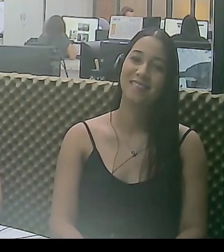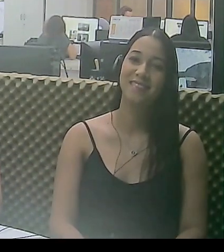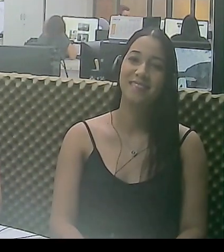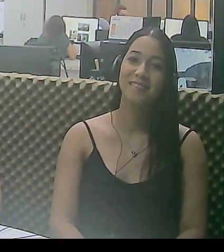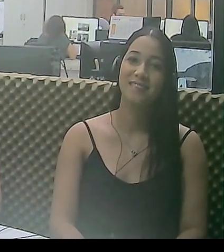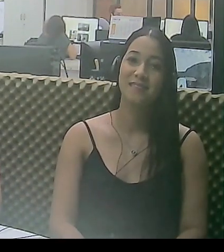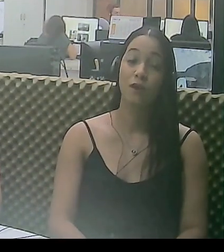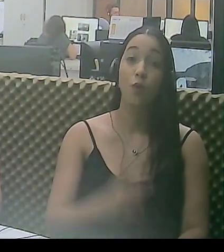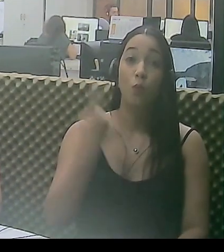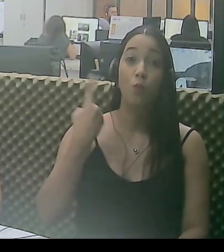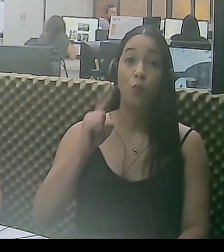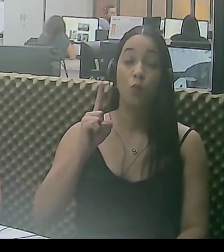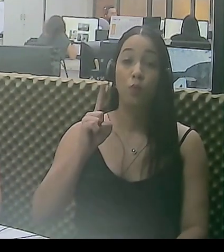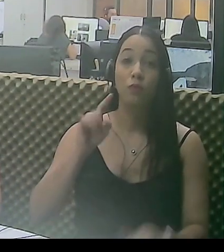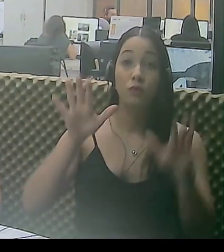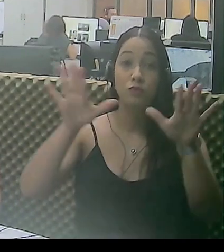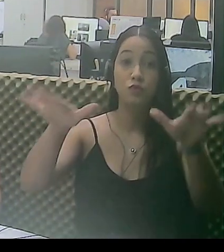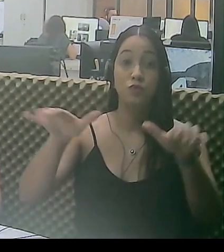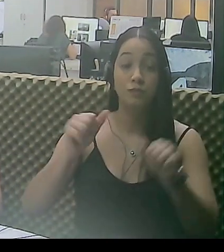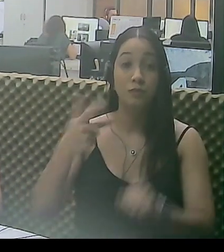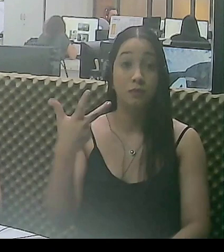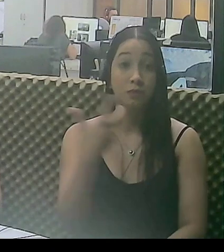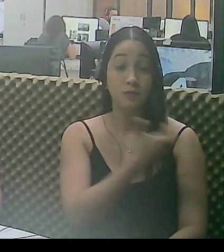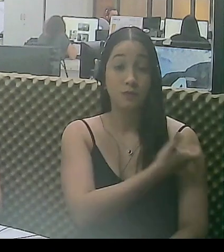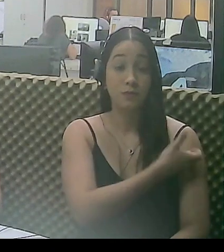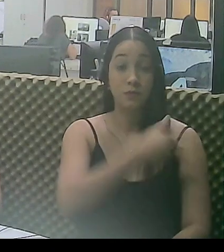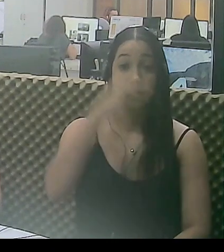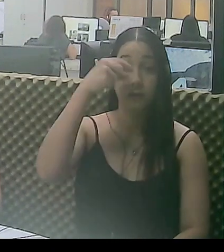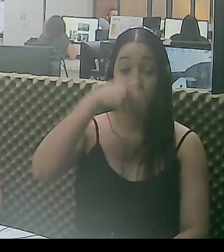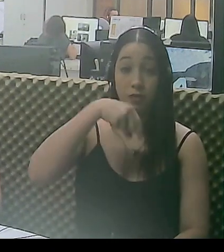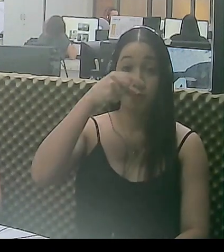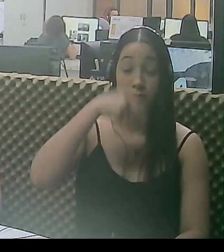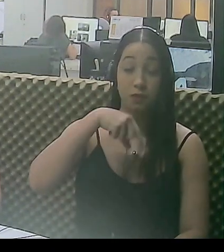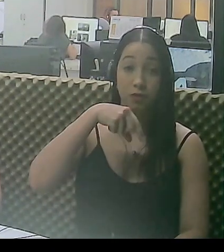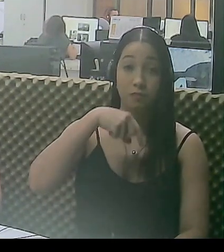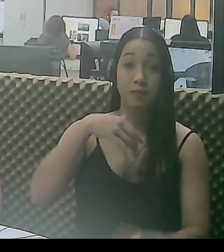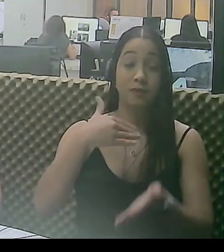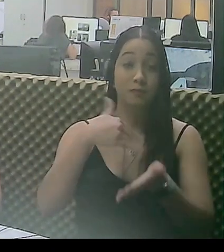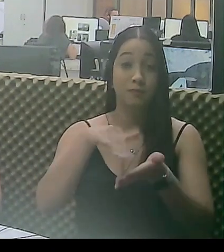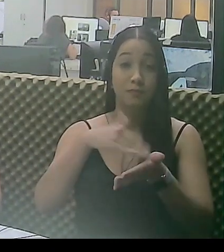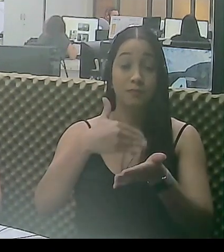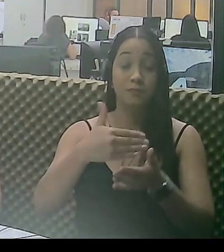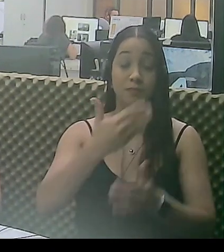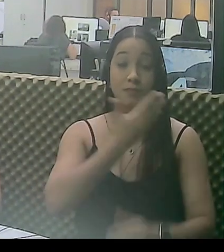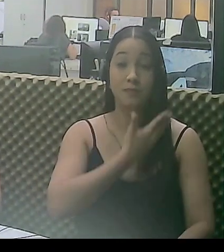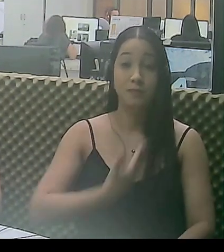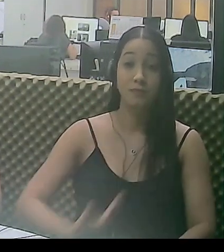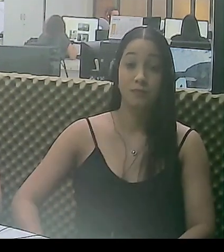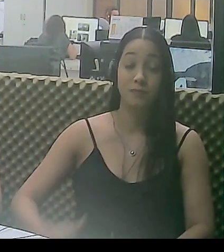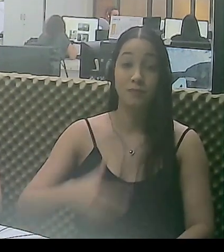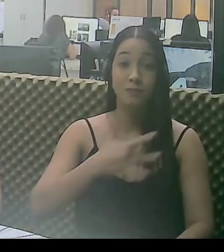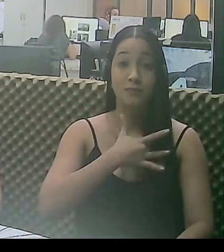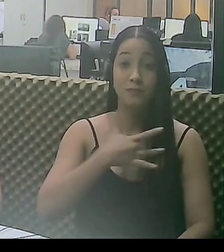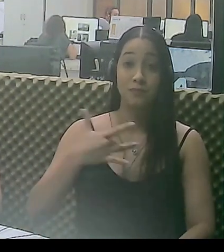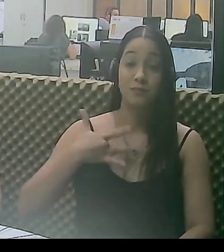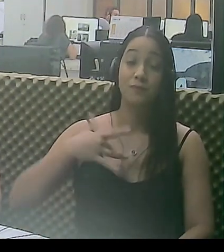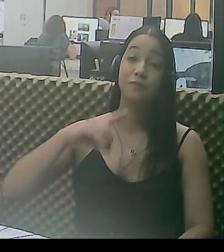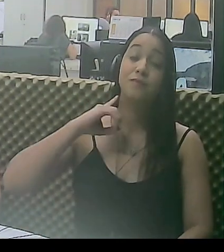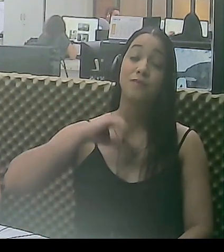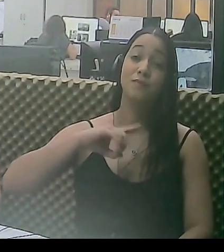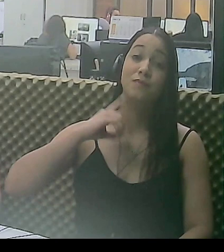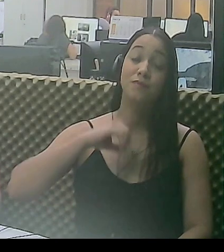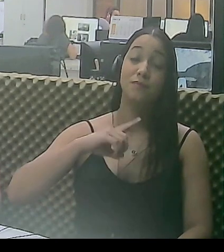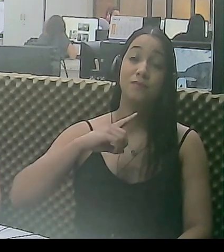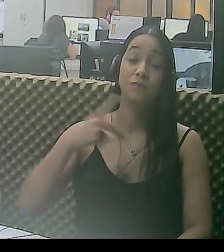última chamada para vacina contra a gripe seguindo a recomendação da secretaria de estado de saúde de Minas Gerais a